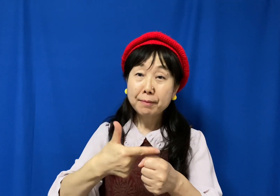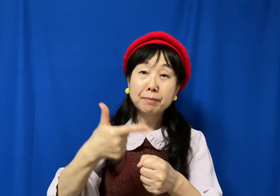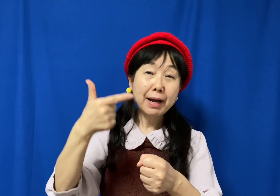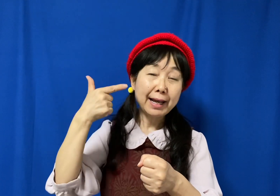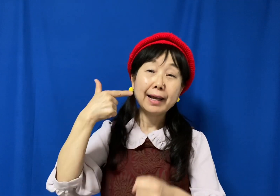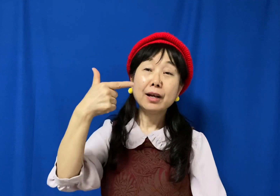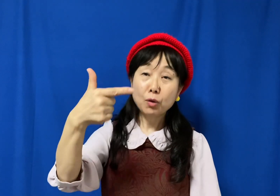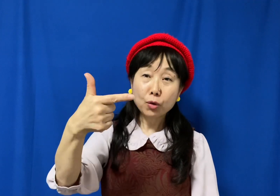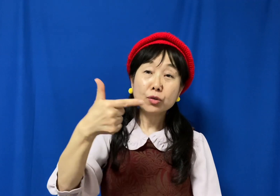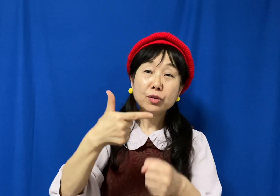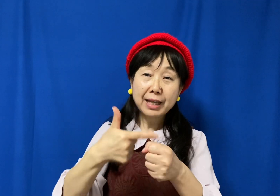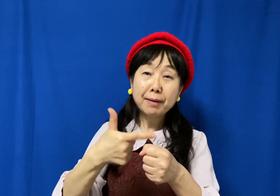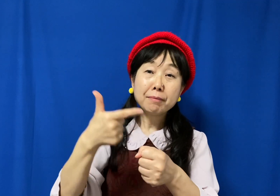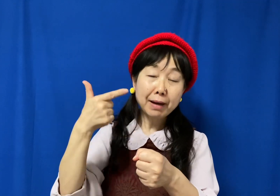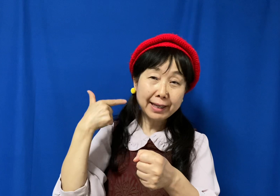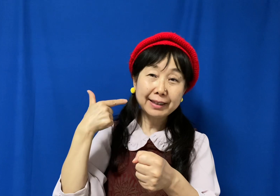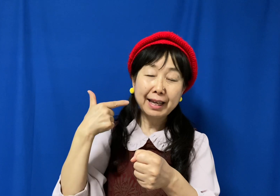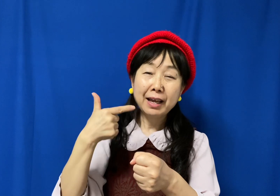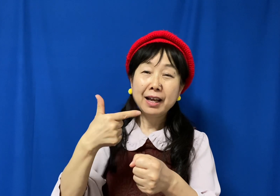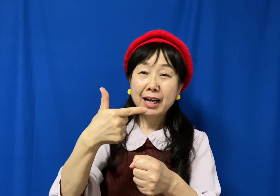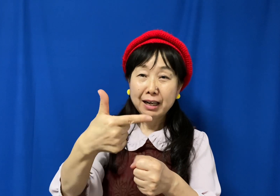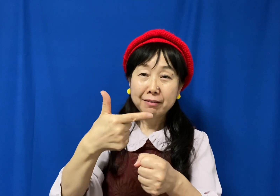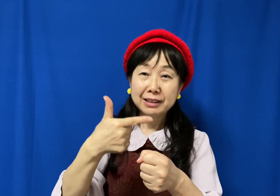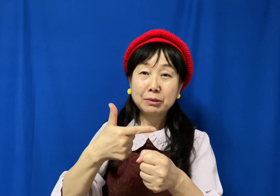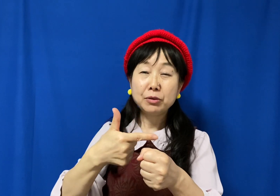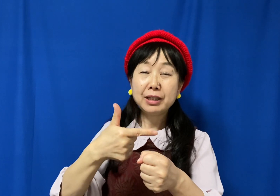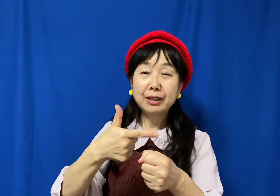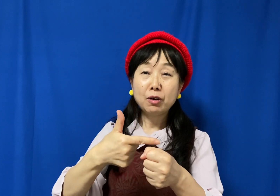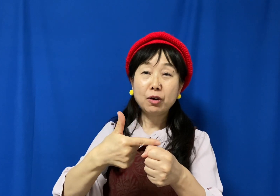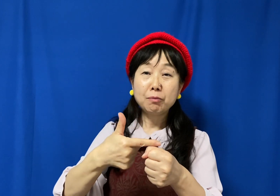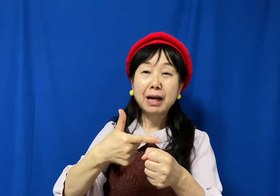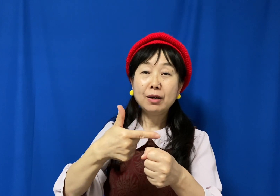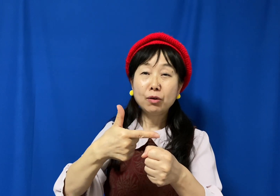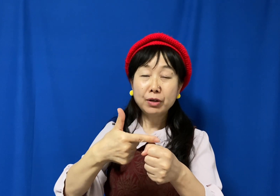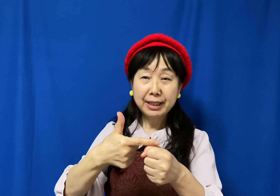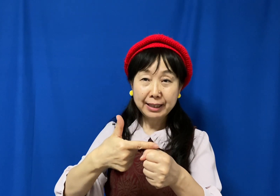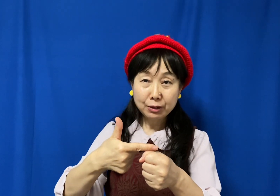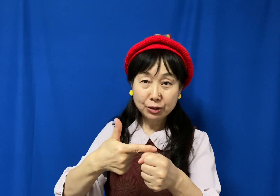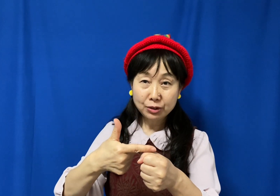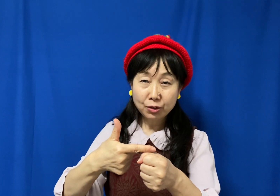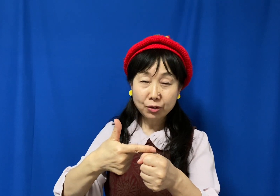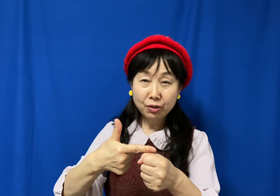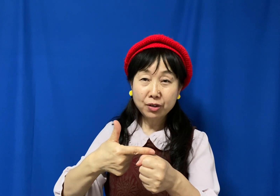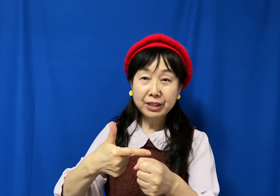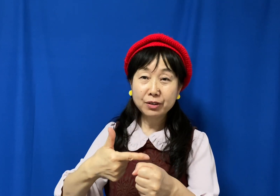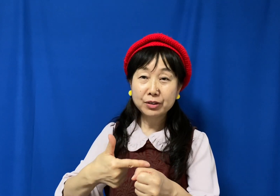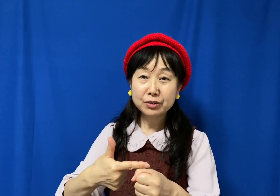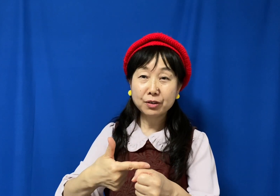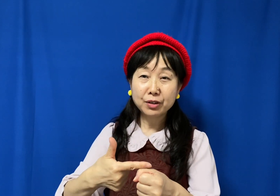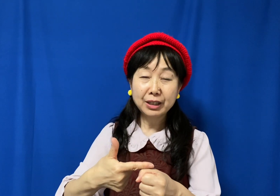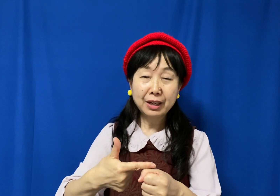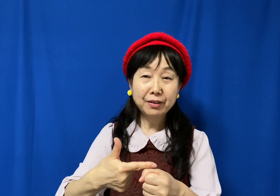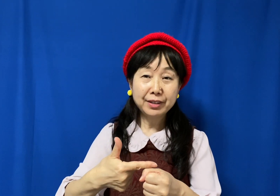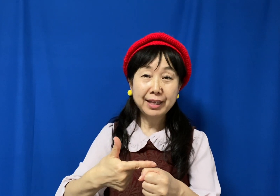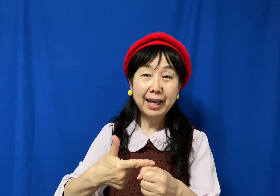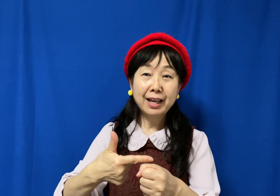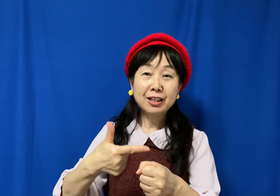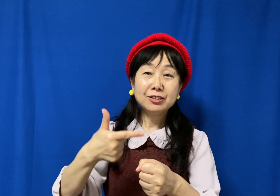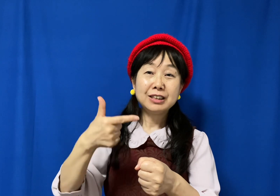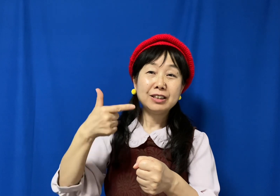6年前、6年前って表してもいいけど、まあここに年のところに6を置いておいて後ろ